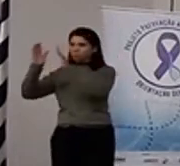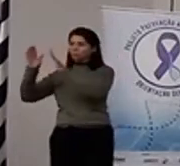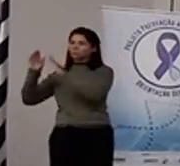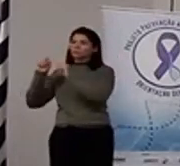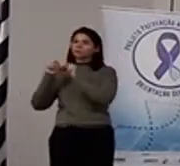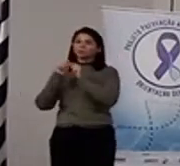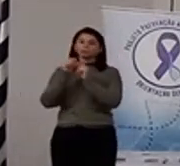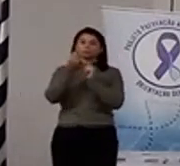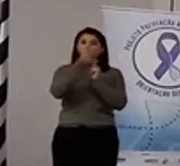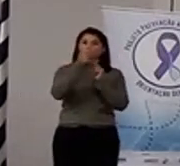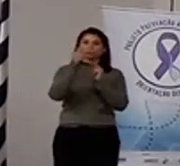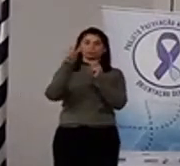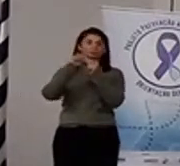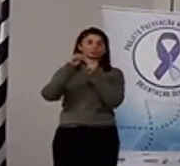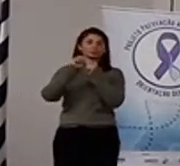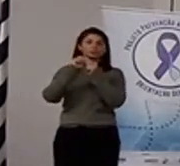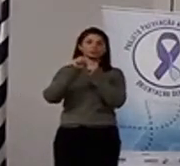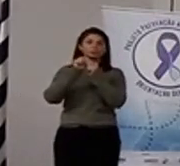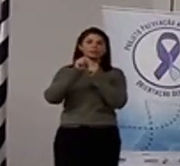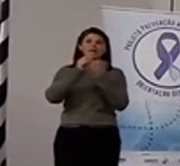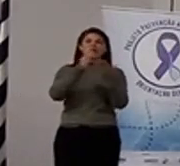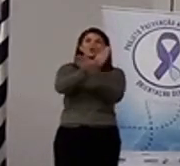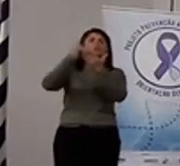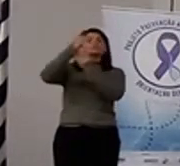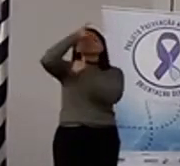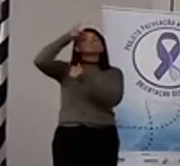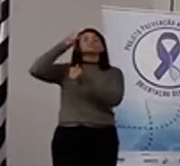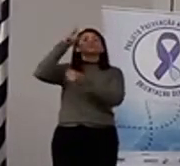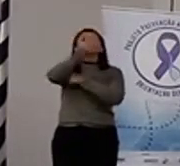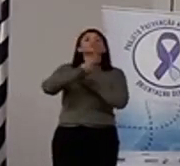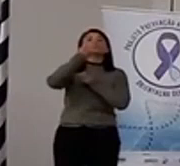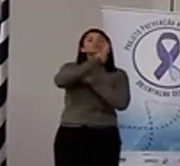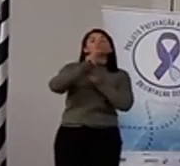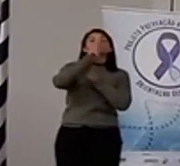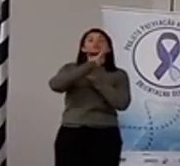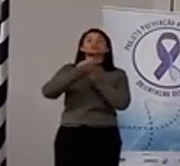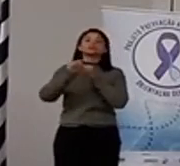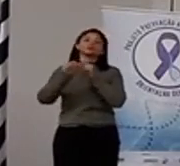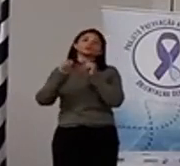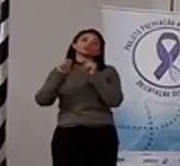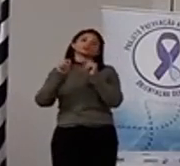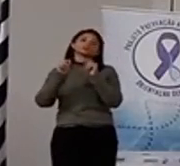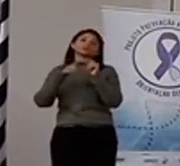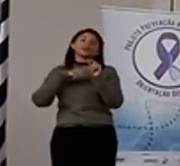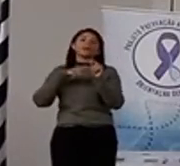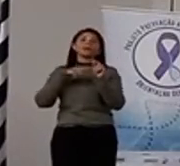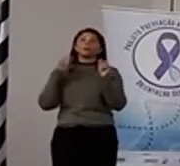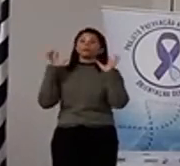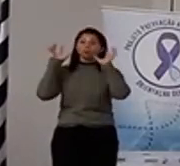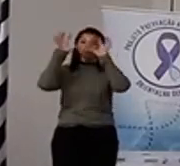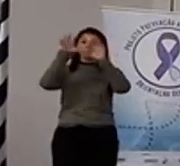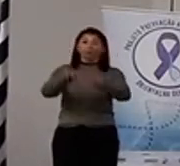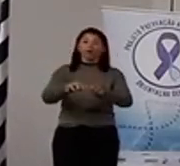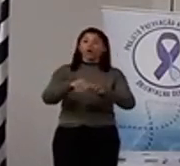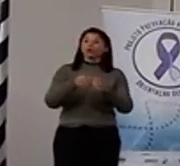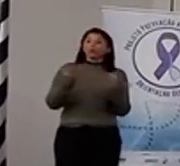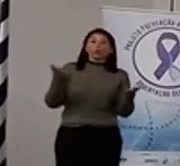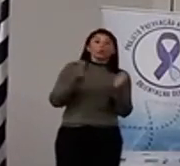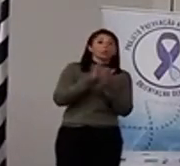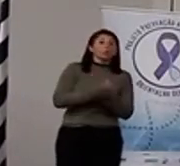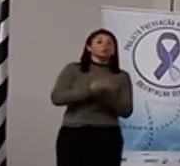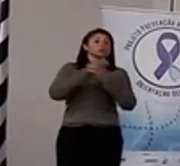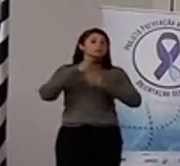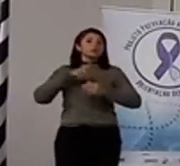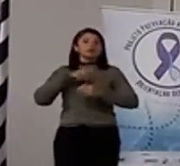pessoas começaram a usar, algumas dentro do estudo clínico, outras não, e aí começou um enxame, de não, está fazendo bem. Você lembra de uma época que teve